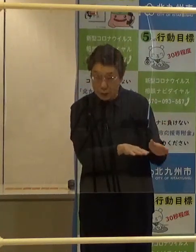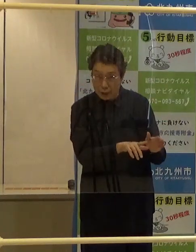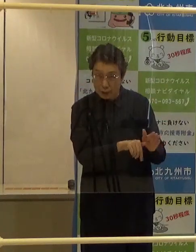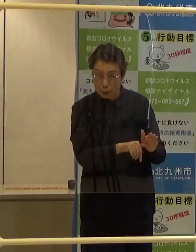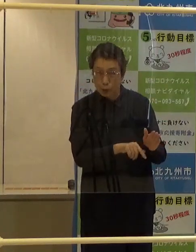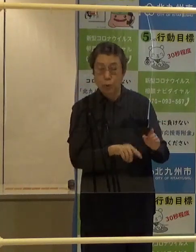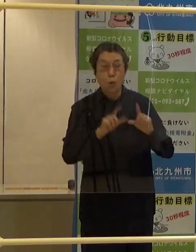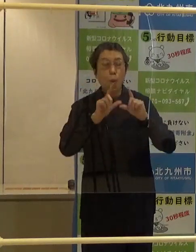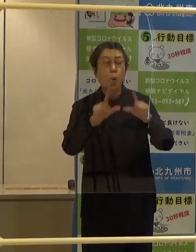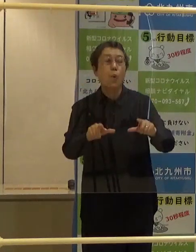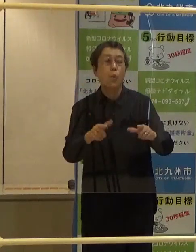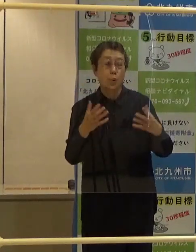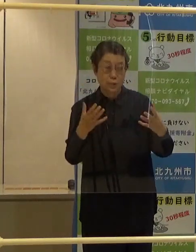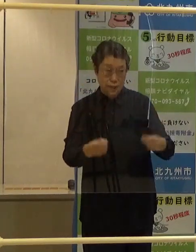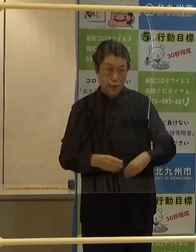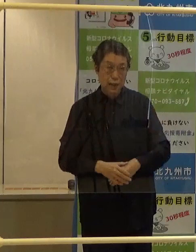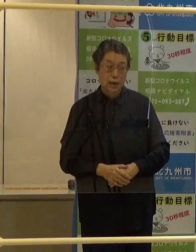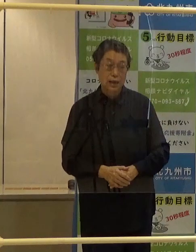ては、